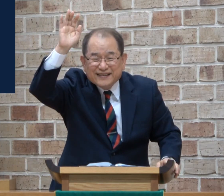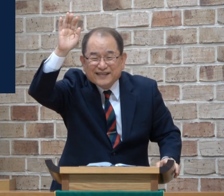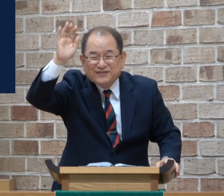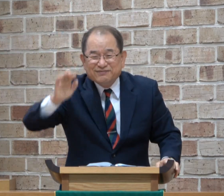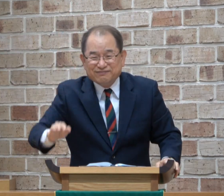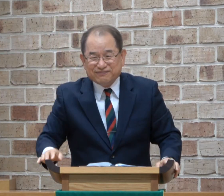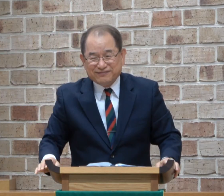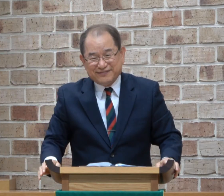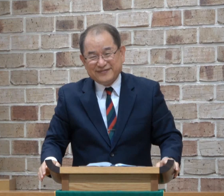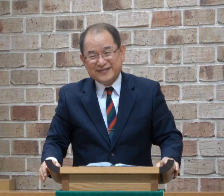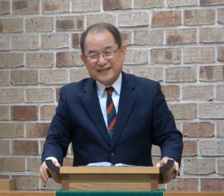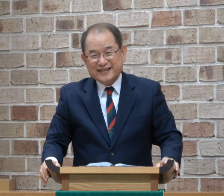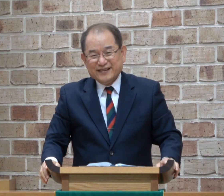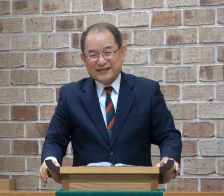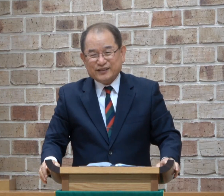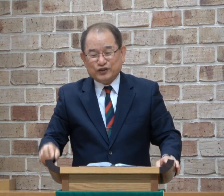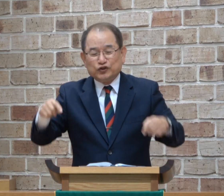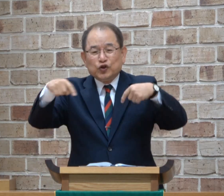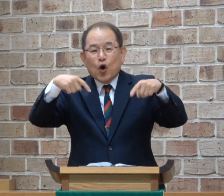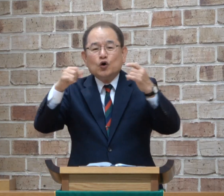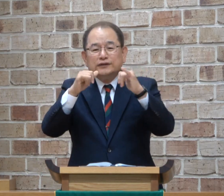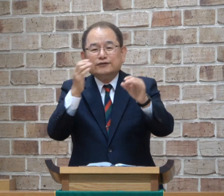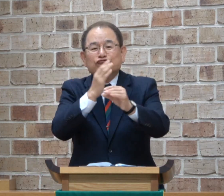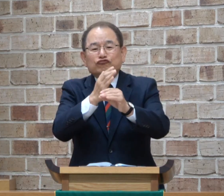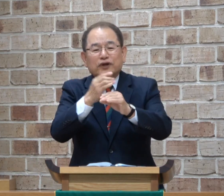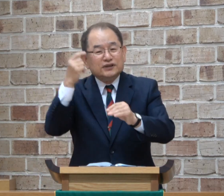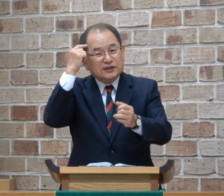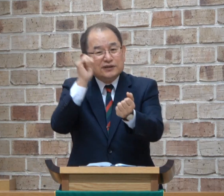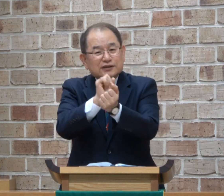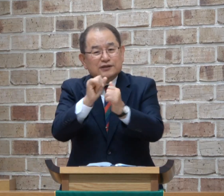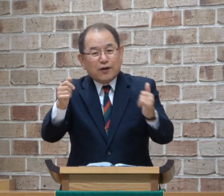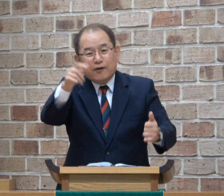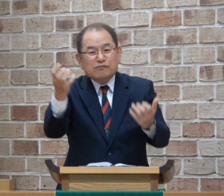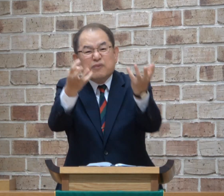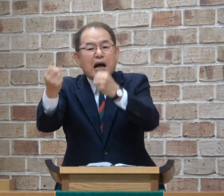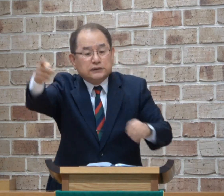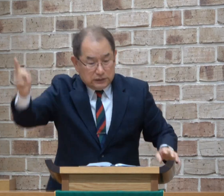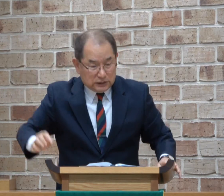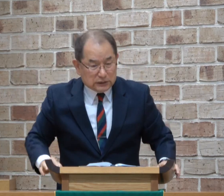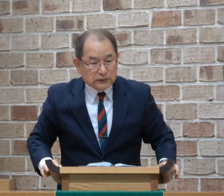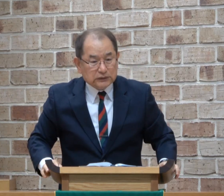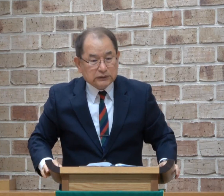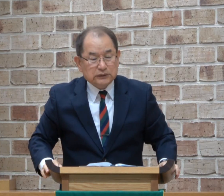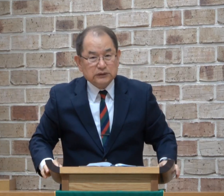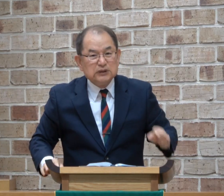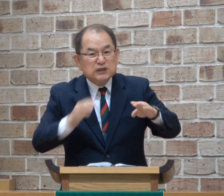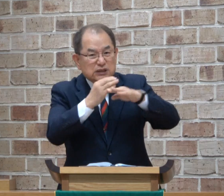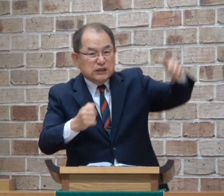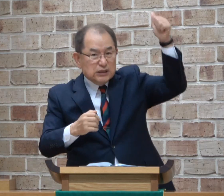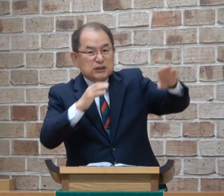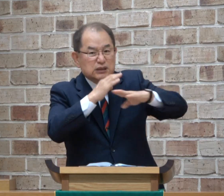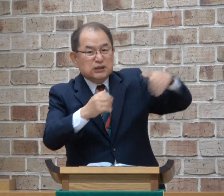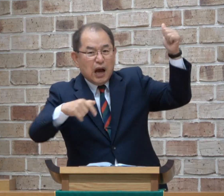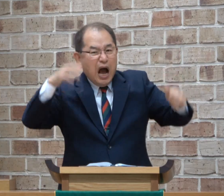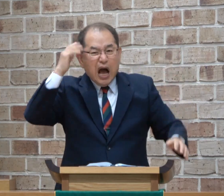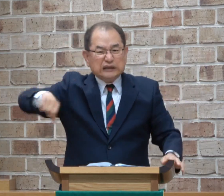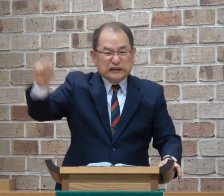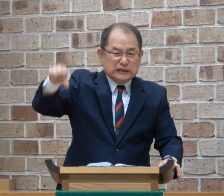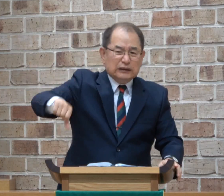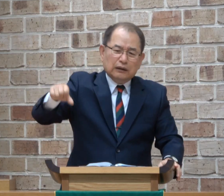괜찮습니다. 정치인들 가운데도 북한의 그런 정치를 괜찮다고 생각하는 사람들이